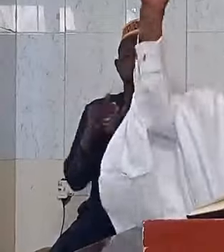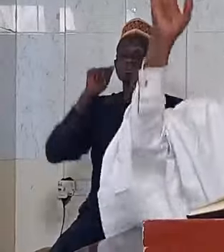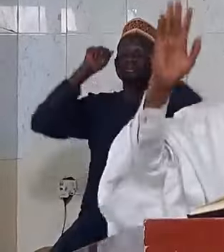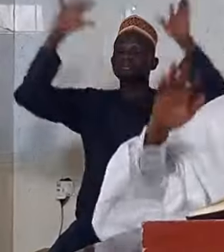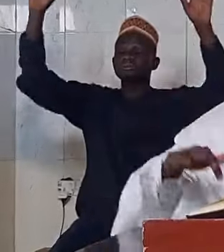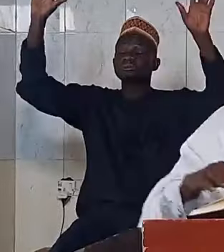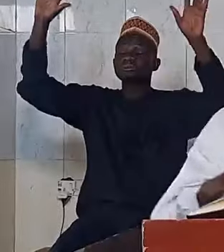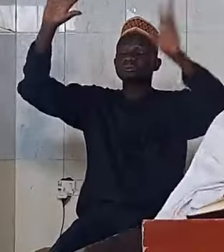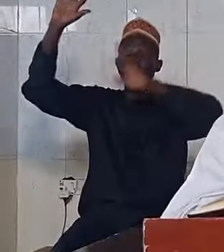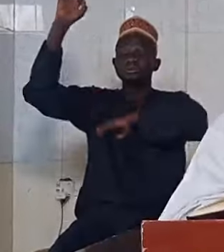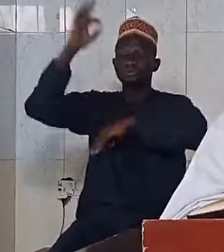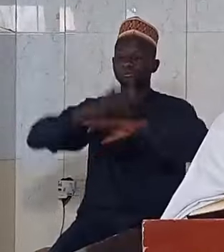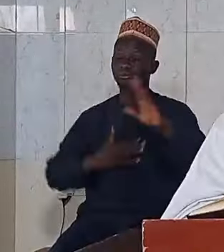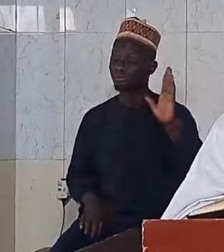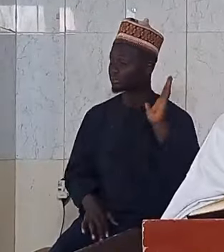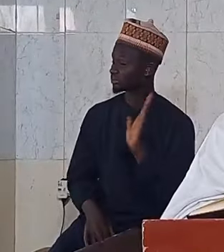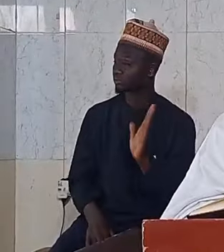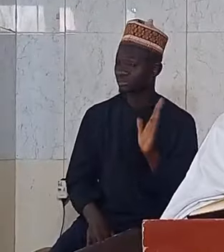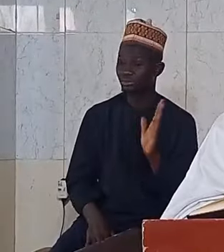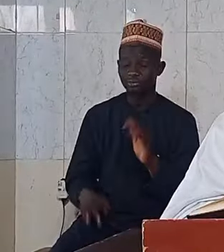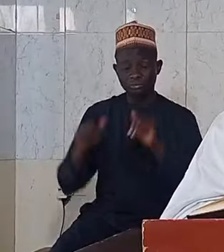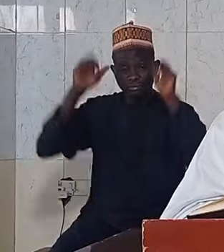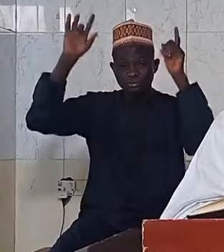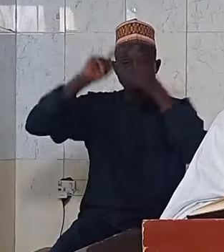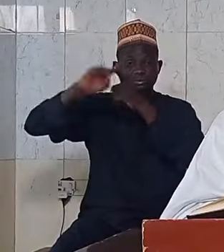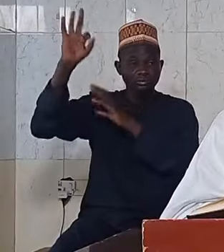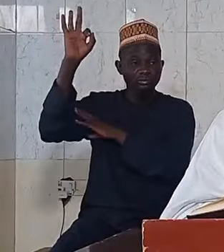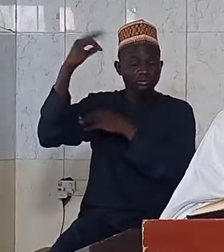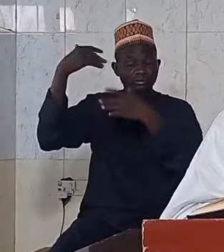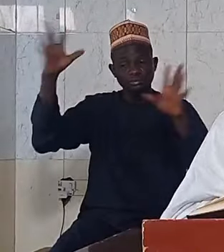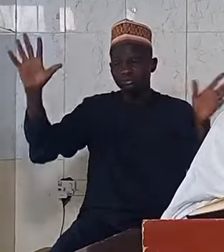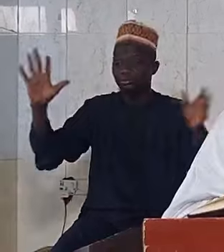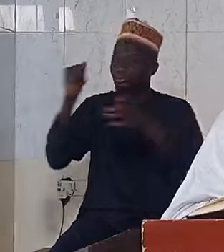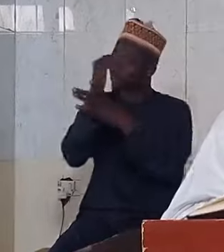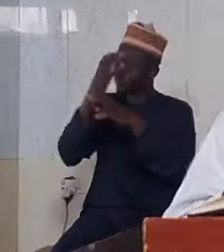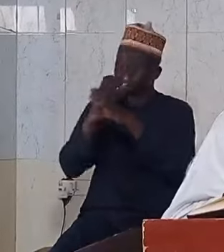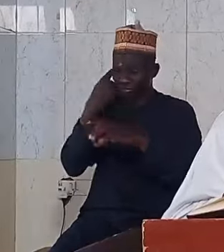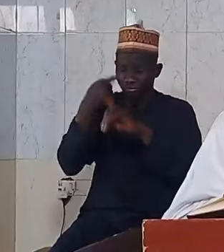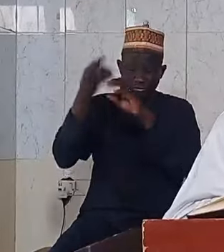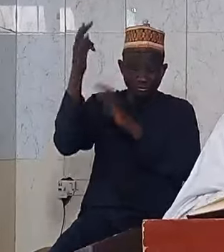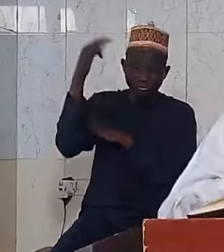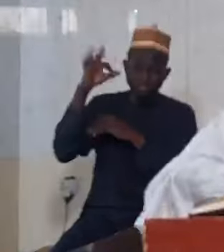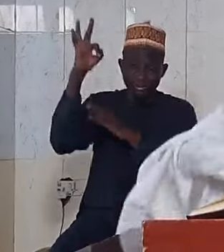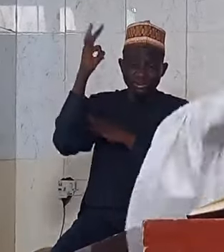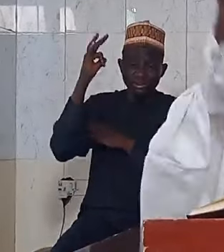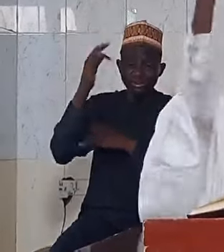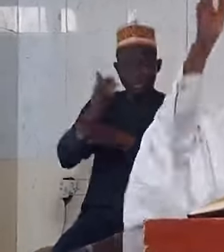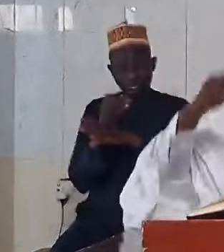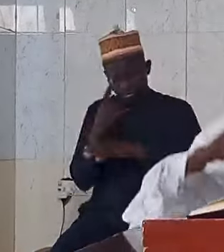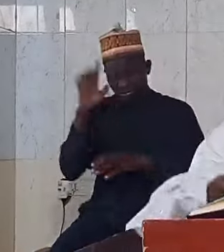wa Allah jikinka baki ɗaya in ka sallama wa Allah ba ka bashi riko da kiyayewa da gadi ba Allah ya